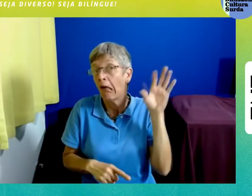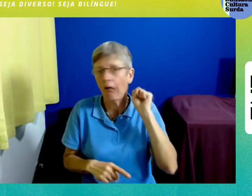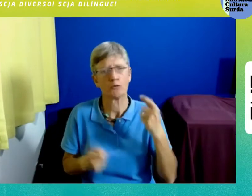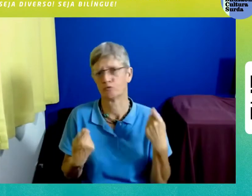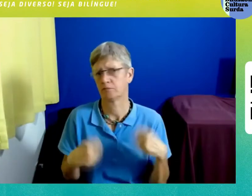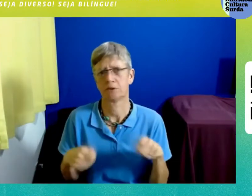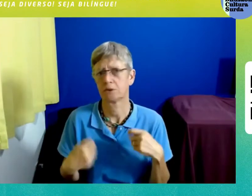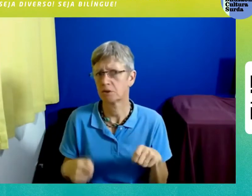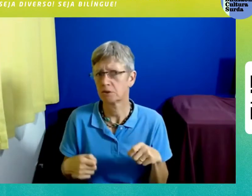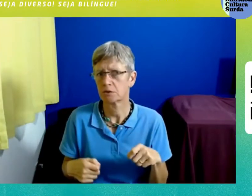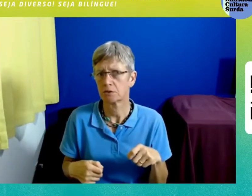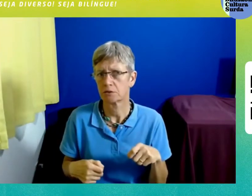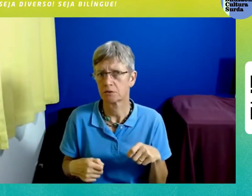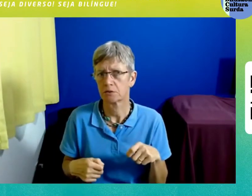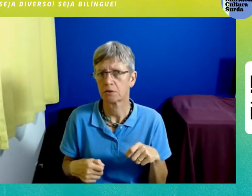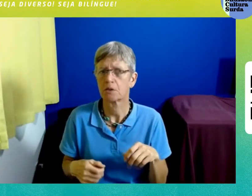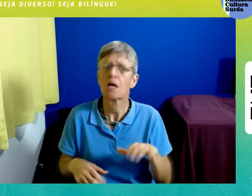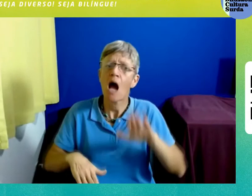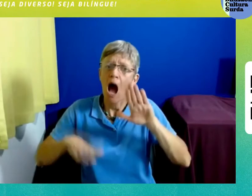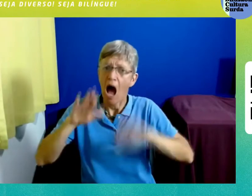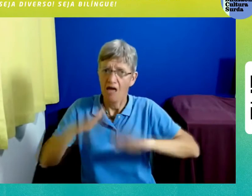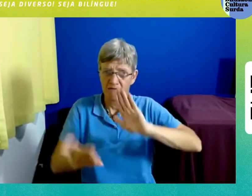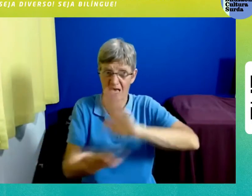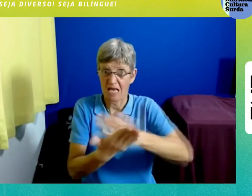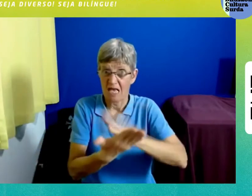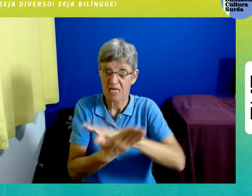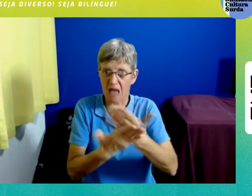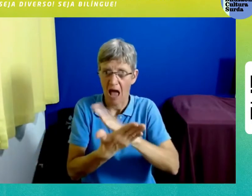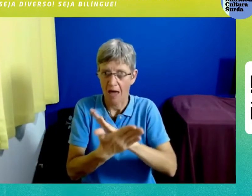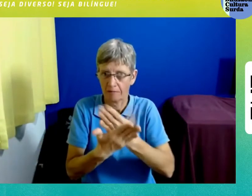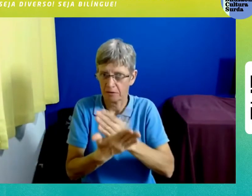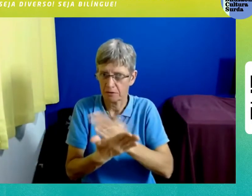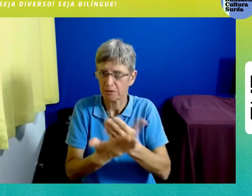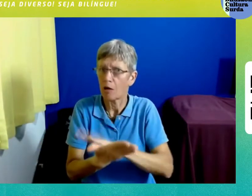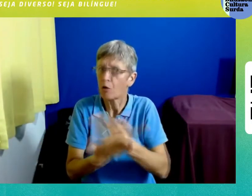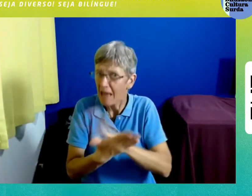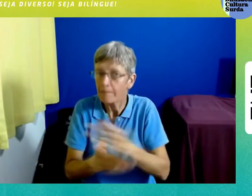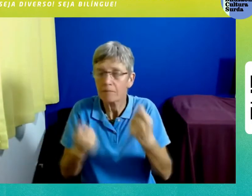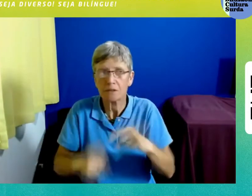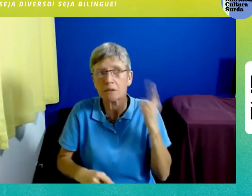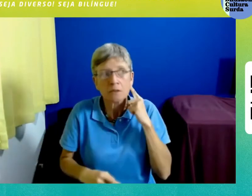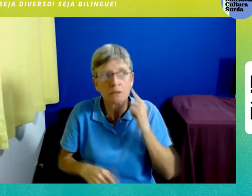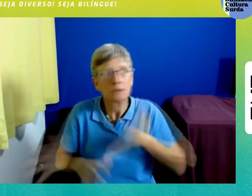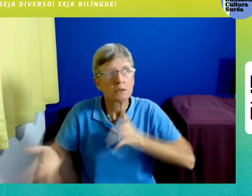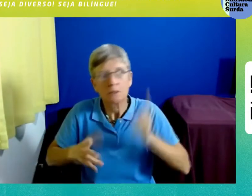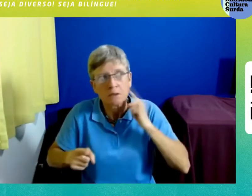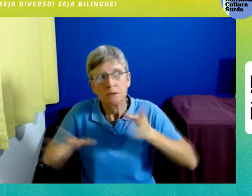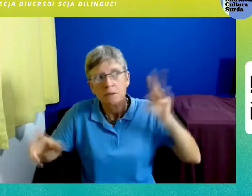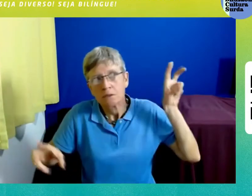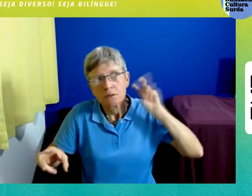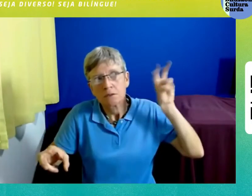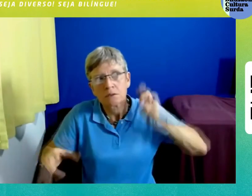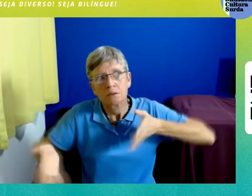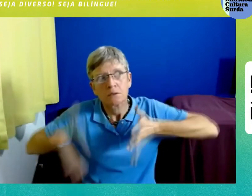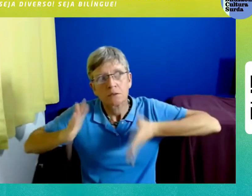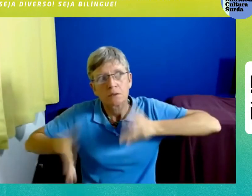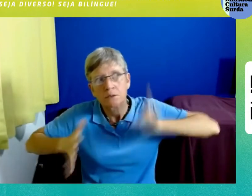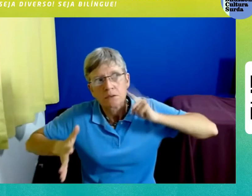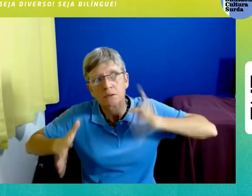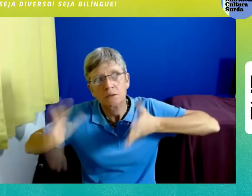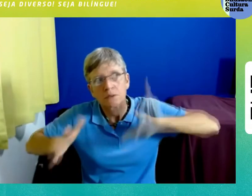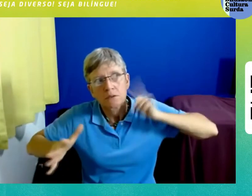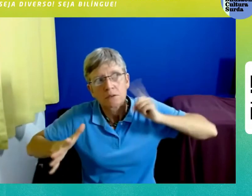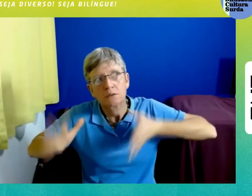quê? Não precisa ser só o ouvinte. Às vezes, tem intérprete que